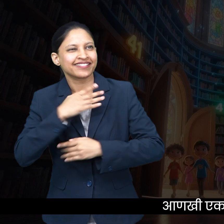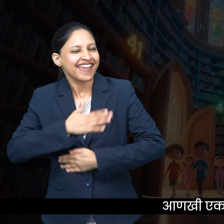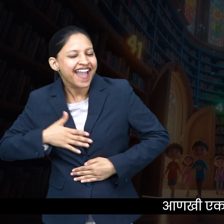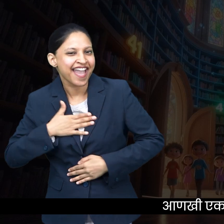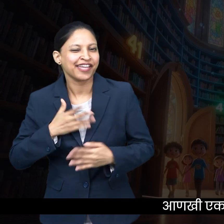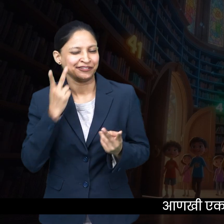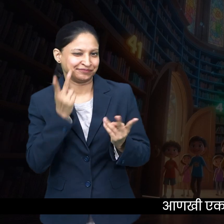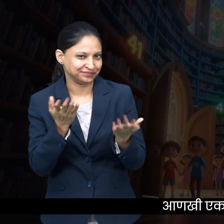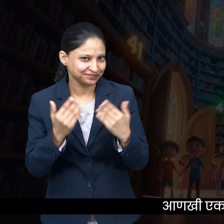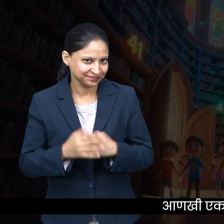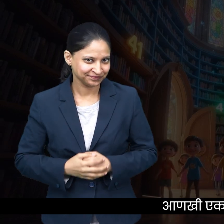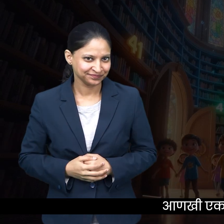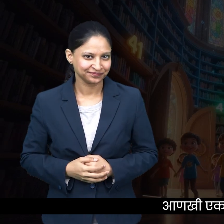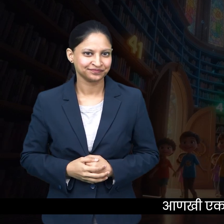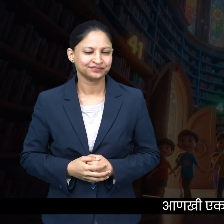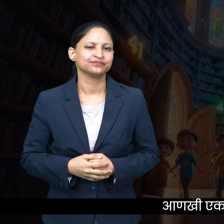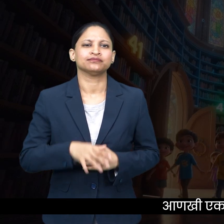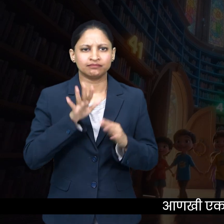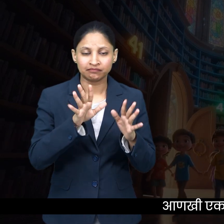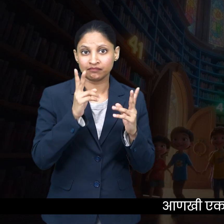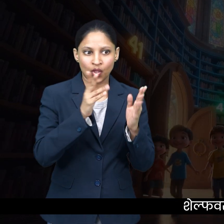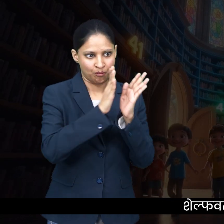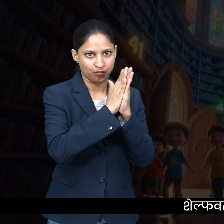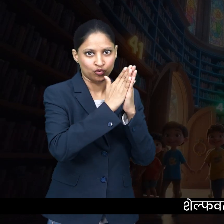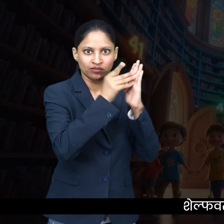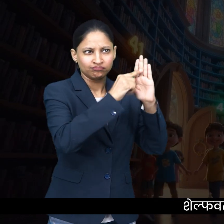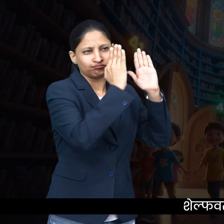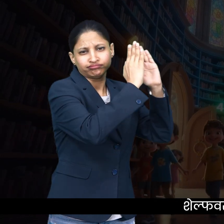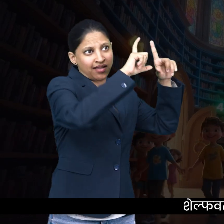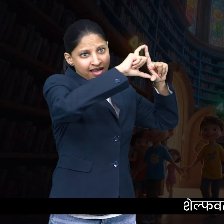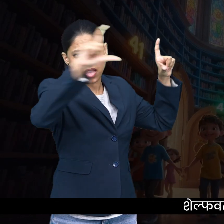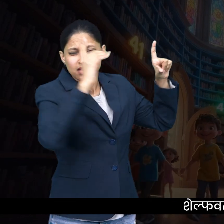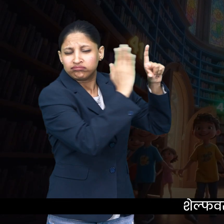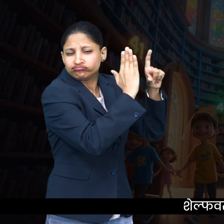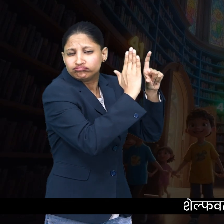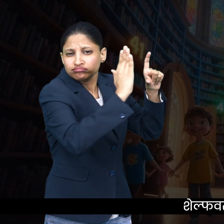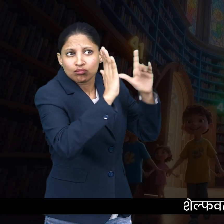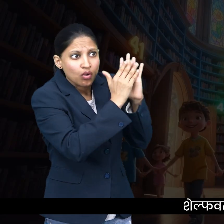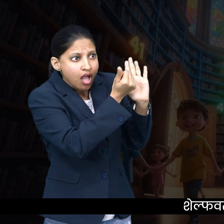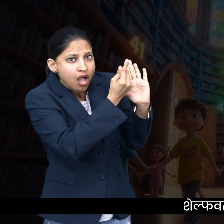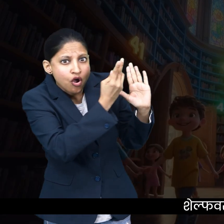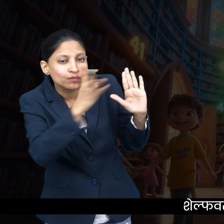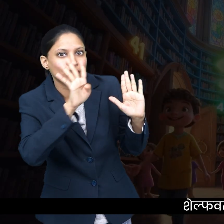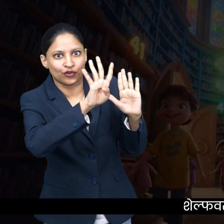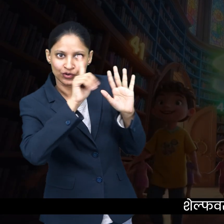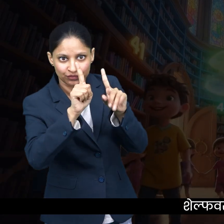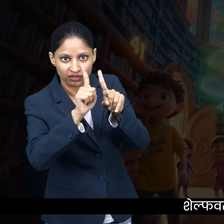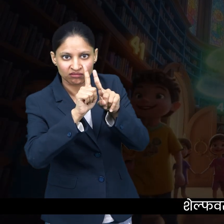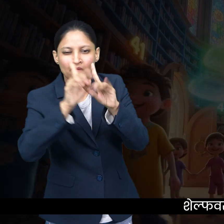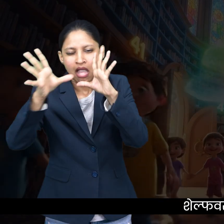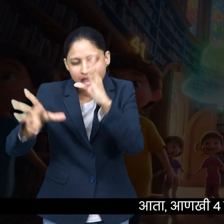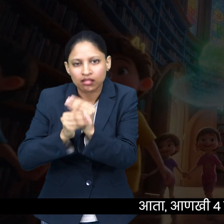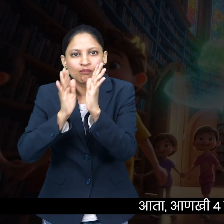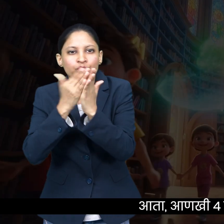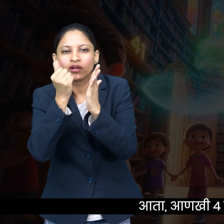आणखी एक मजेदार उदाहरण येते. शेल्फवर 41 पुस्तके